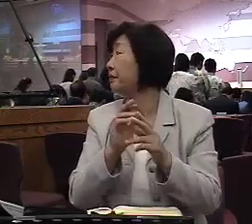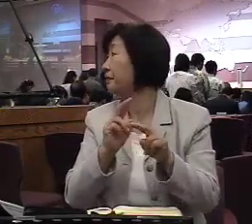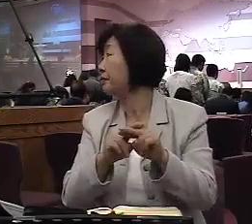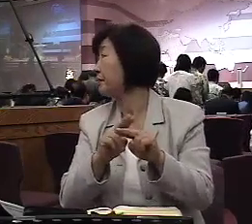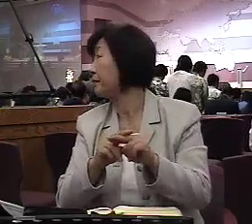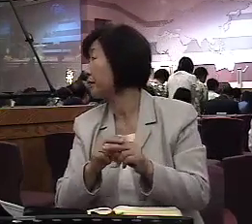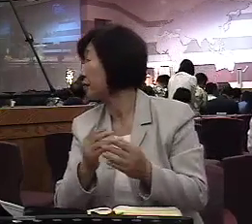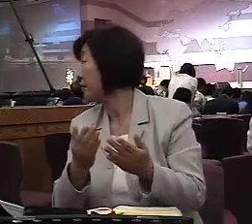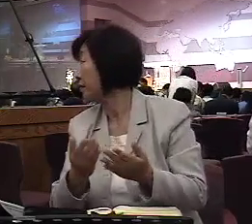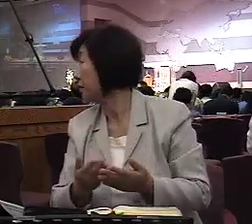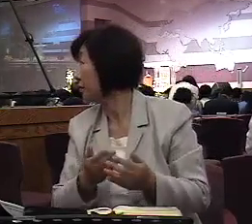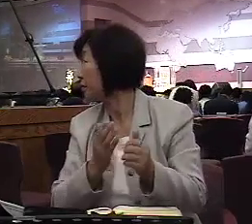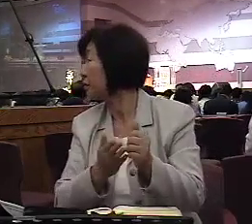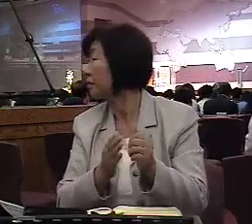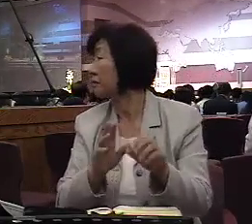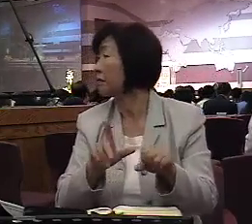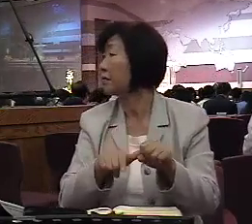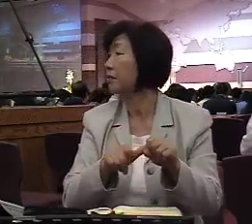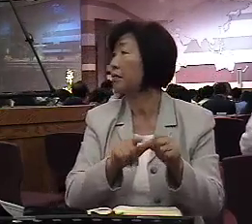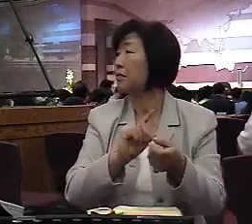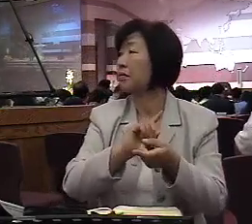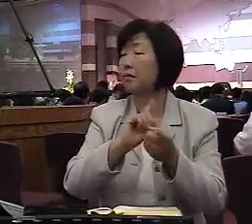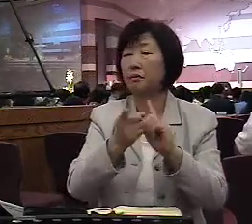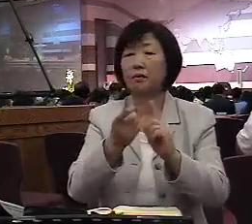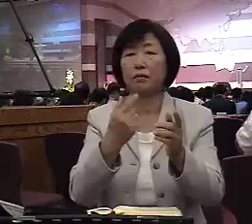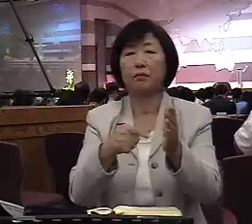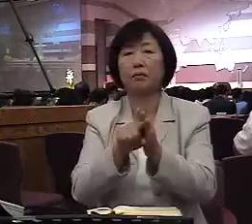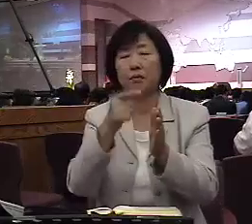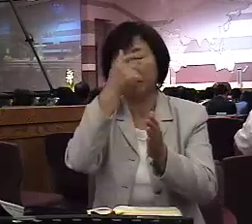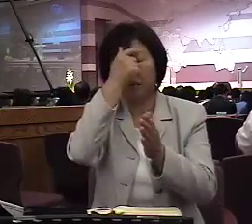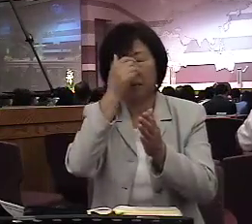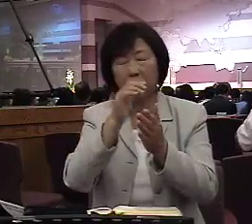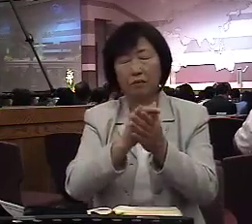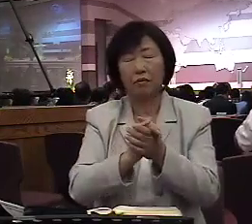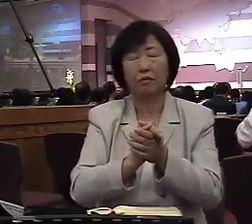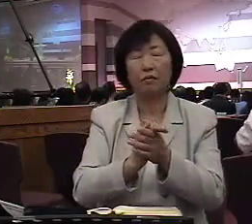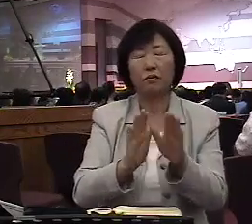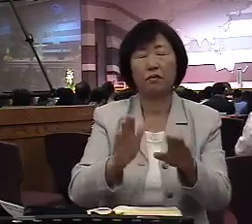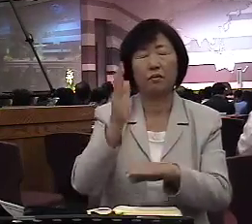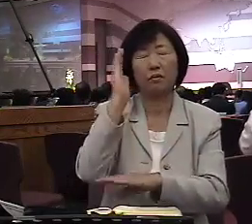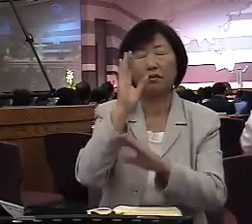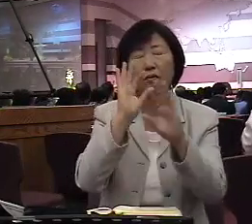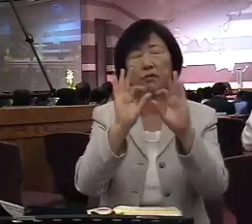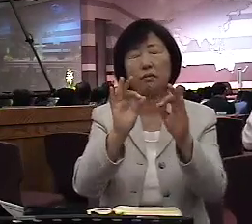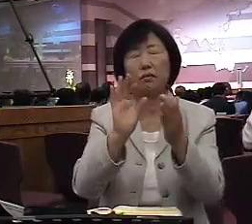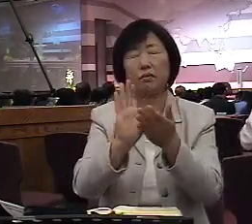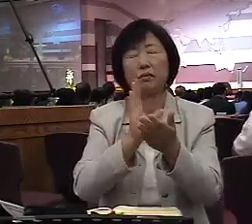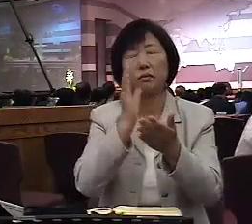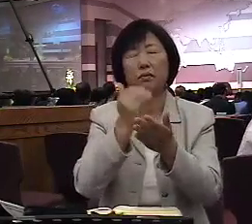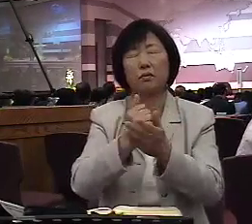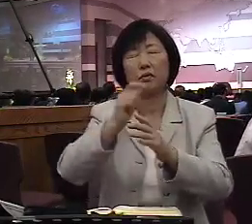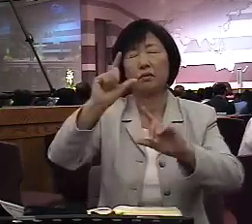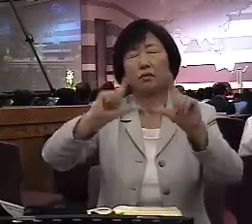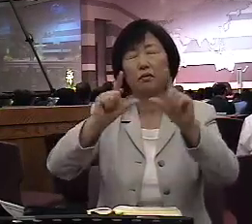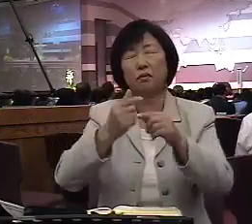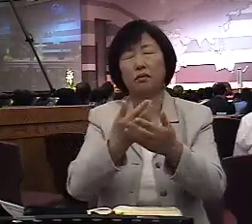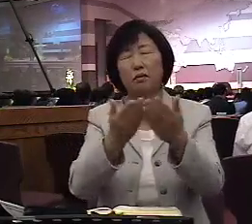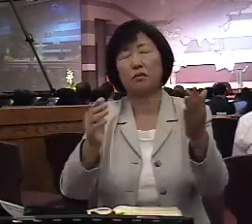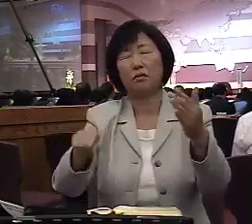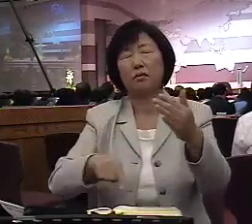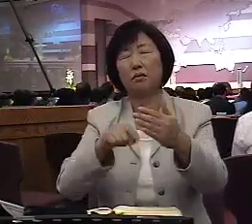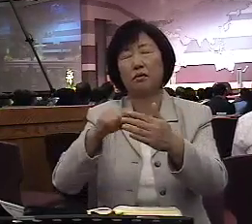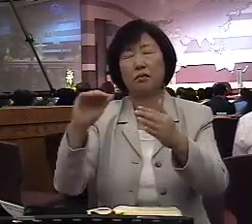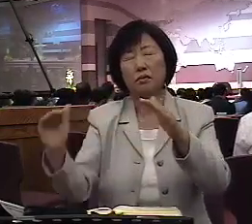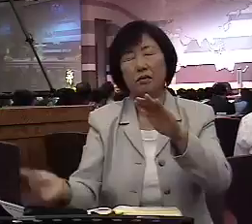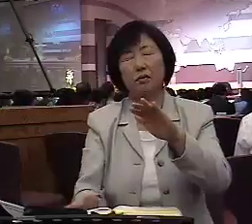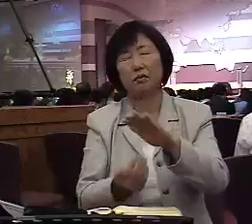앉아주시기 바랍니다. 우리 이 시간에는 서로를 위하여 기도하겠습니다. 오늘 말씀을 보니까 그리스도의 형상이 너희 속에